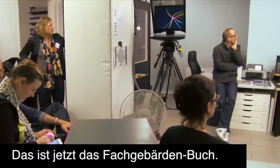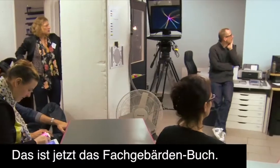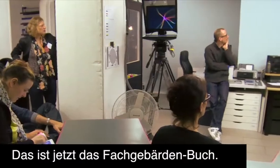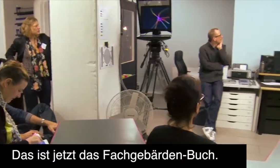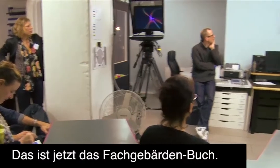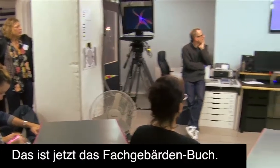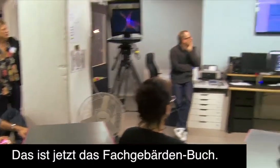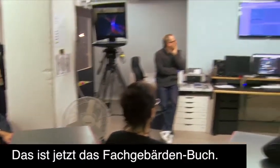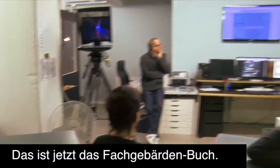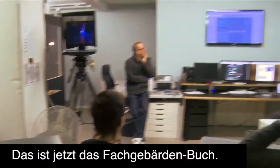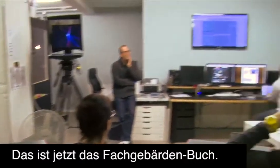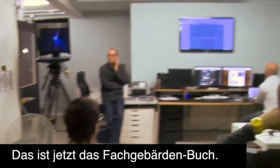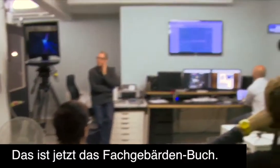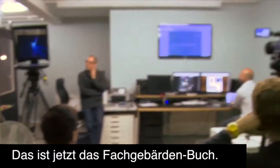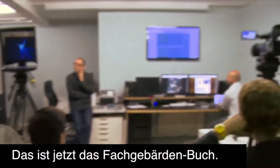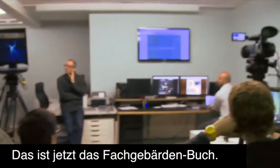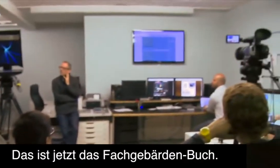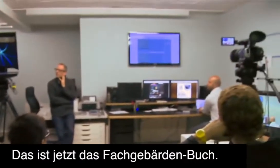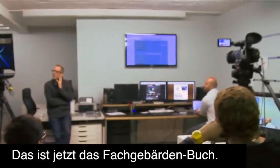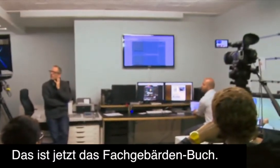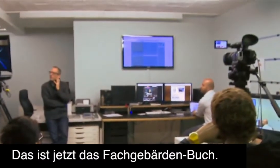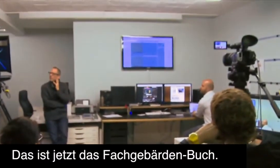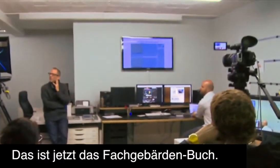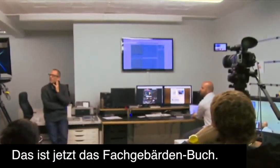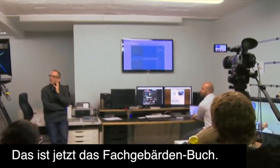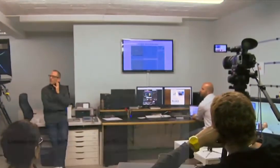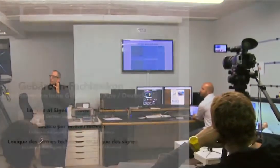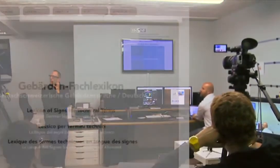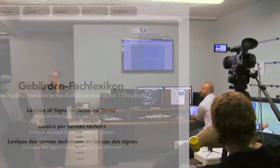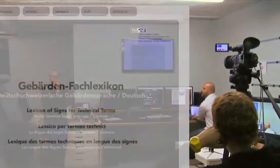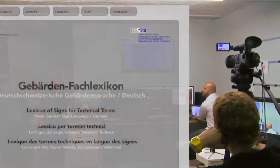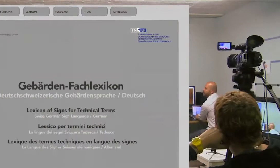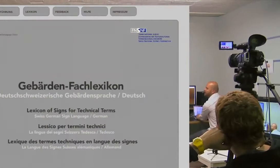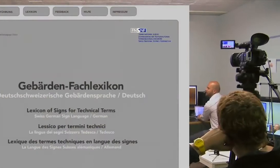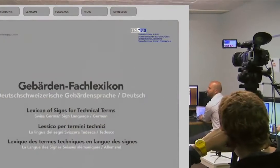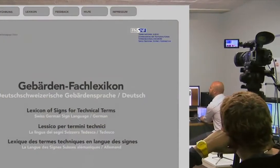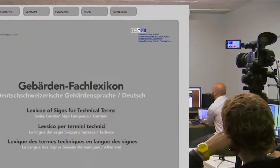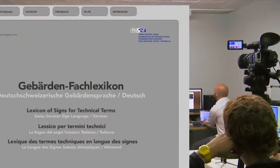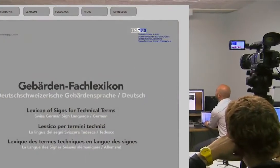Das ist das Fachwörterbuch. Das Fachwörter. Fachgebärden, ja.